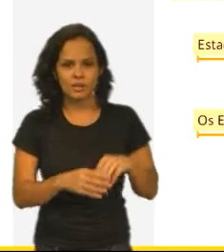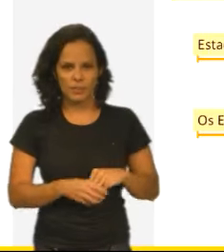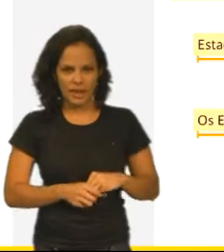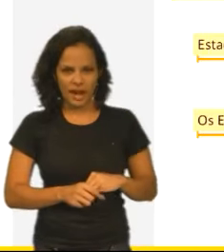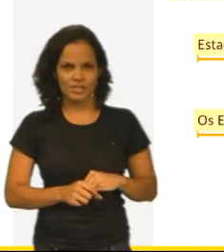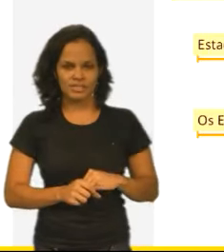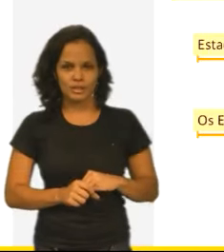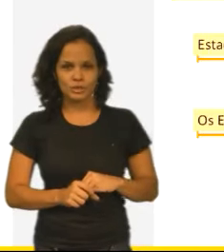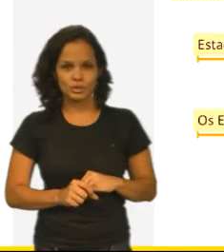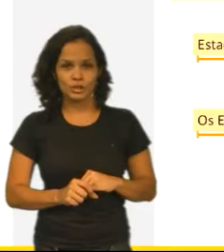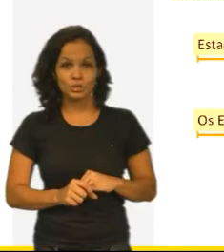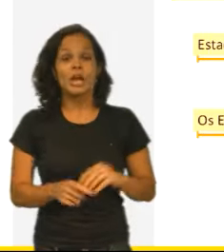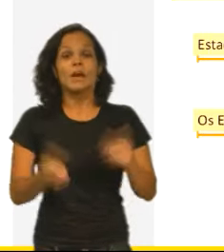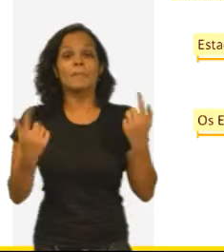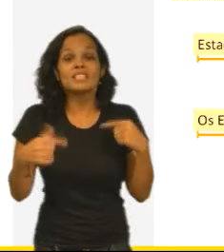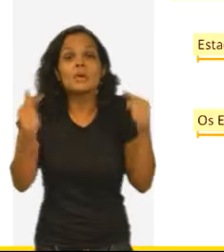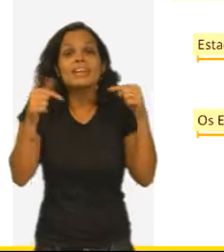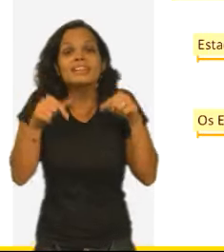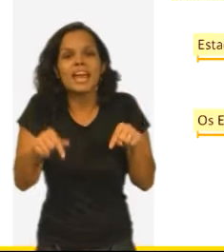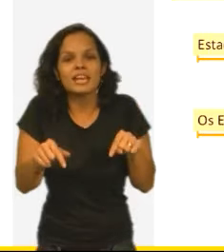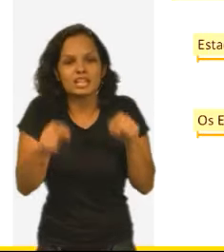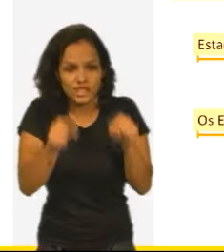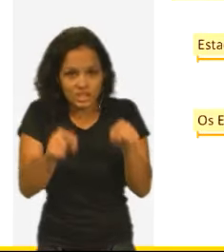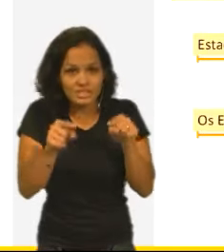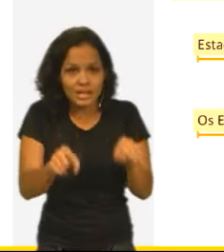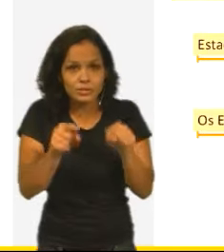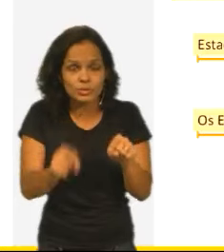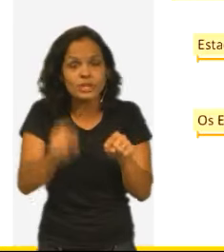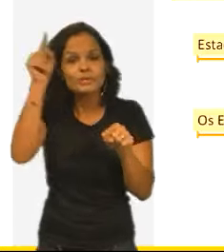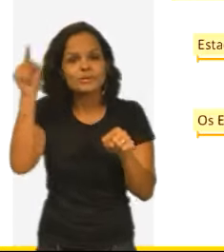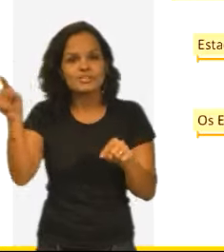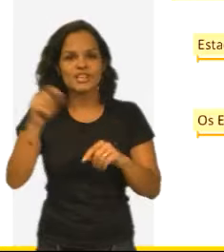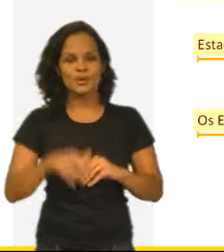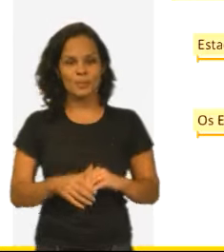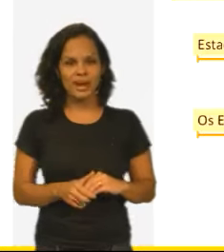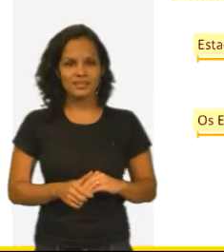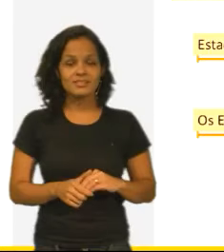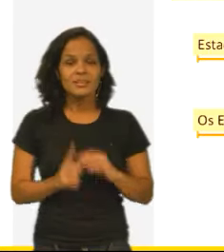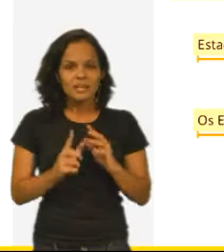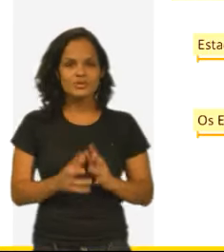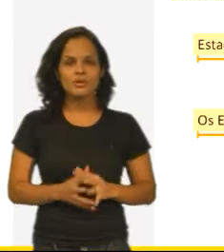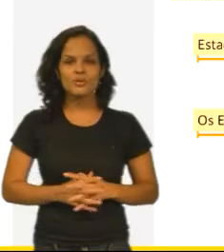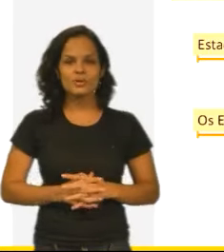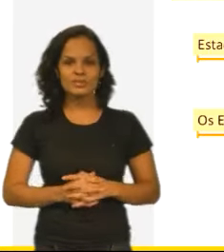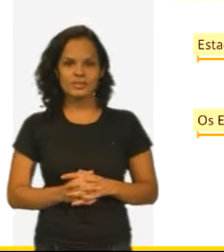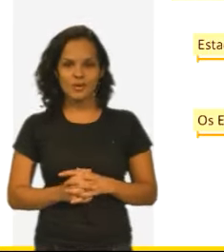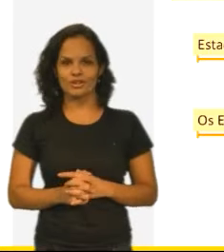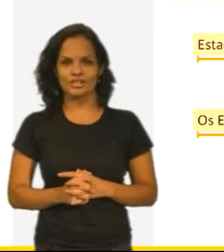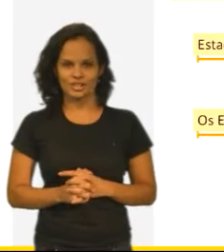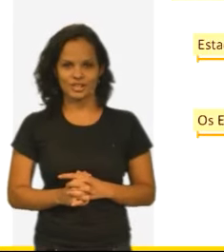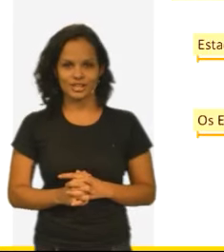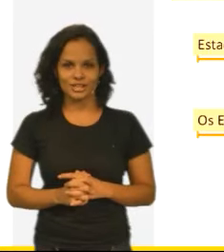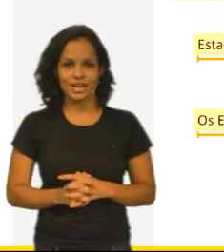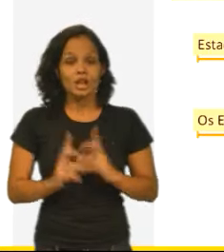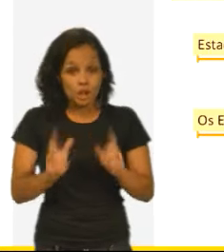a palavra Estados Unidos, mas com a ideia de que Estados Unidos seja um país. Isso é concordância ideológica, gente. Nós